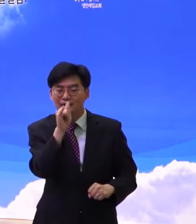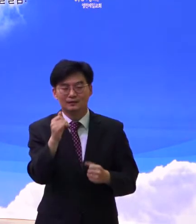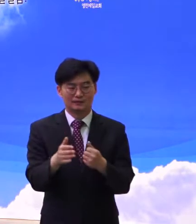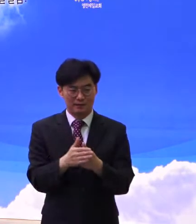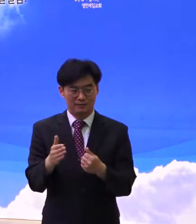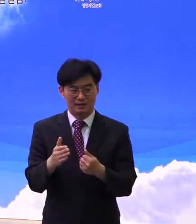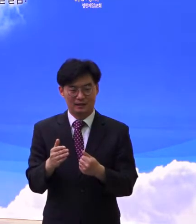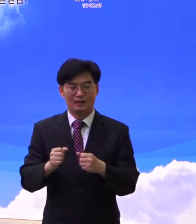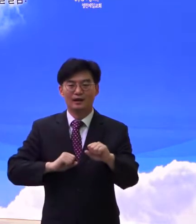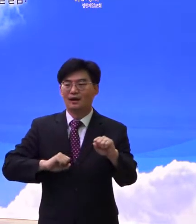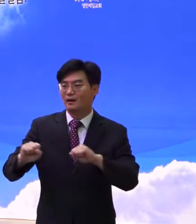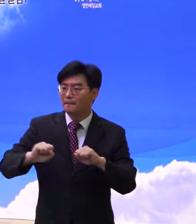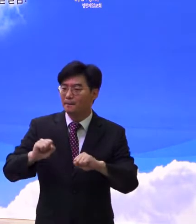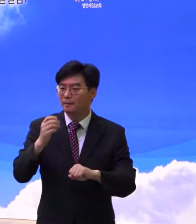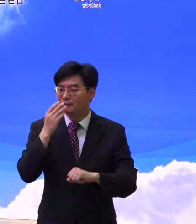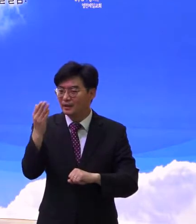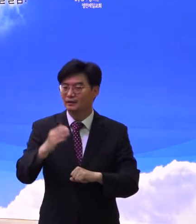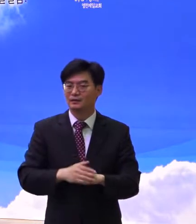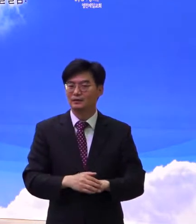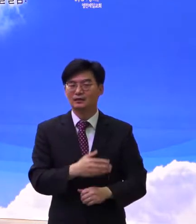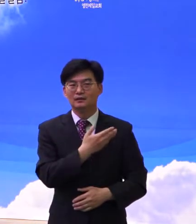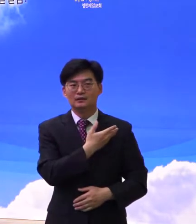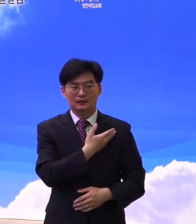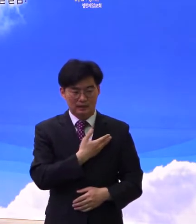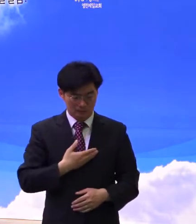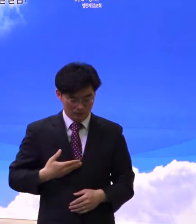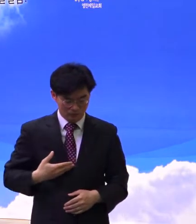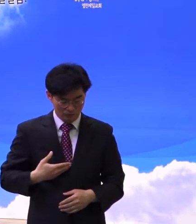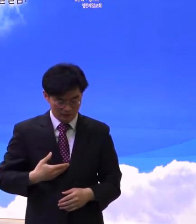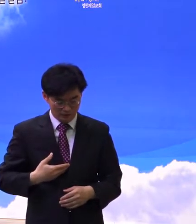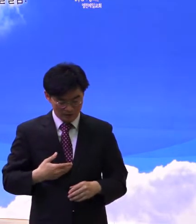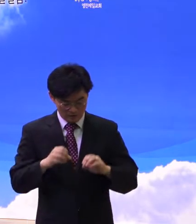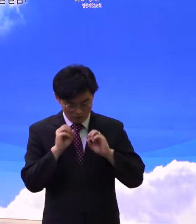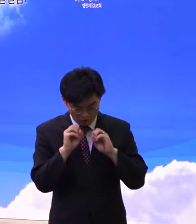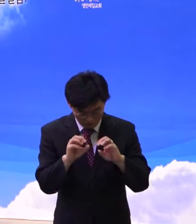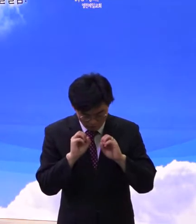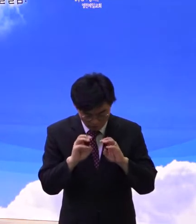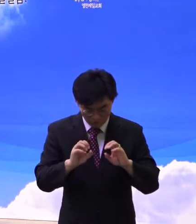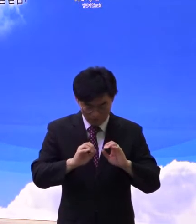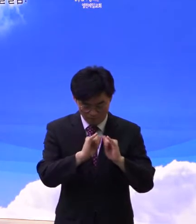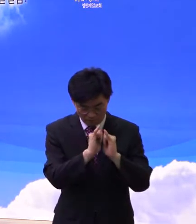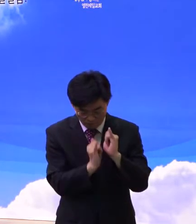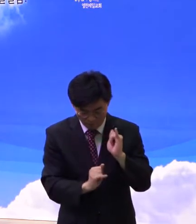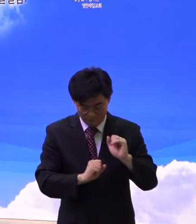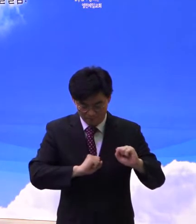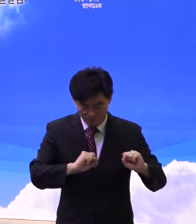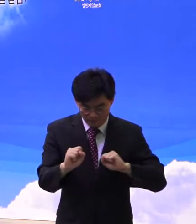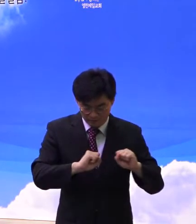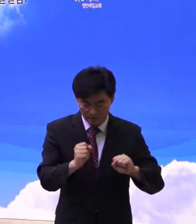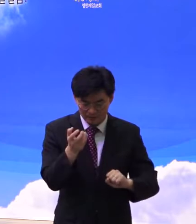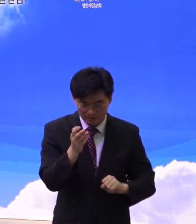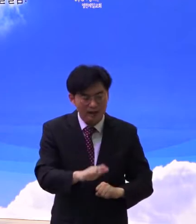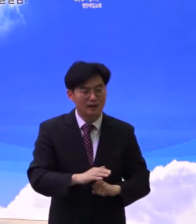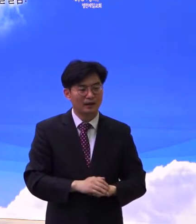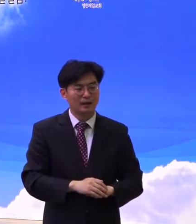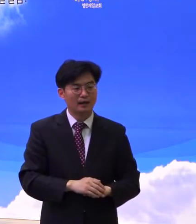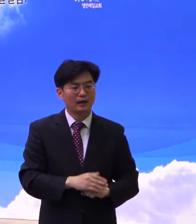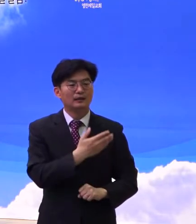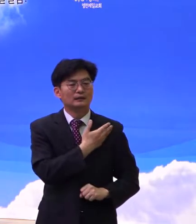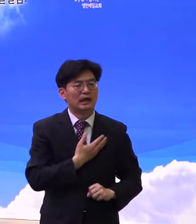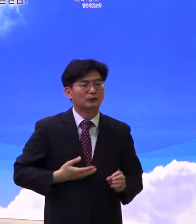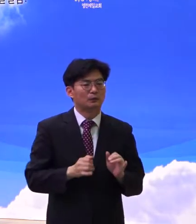고통을 참으며 자신들이 뭔가를 하면서 역사를 이루었지만, 그렇게 보이지만, 그러나 성령님께서 하신